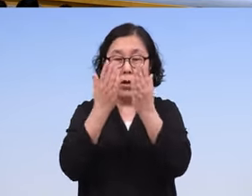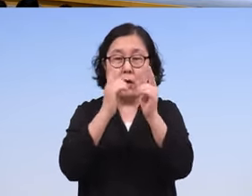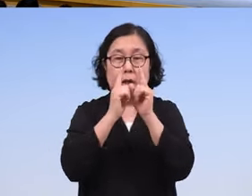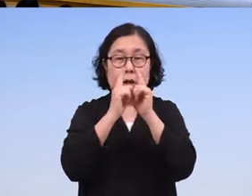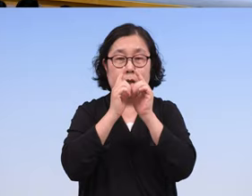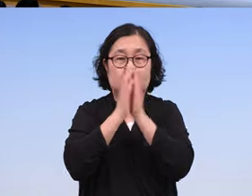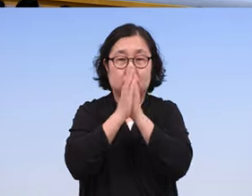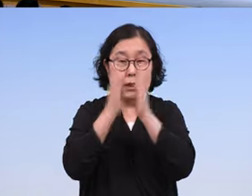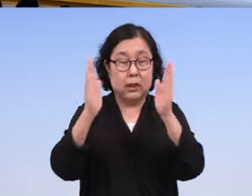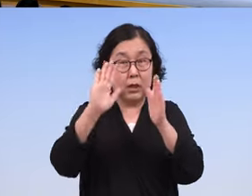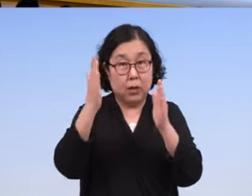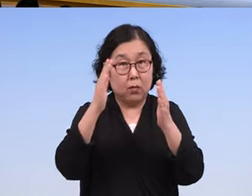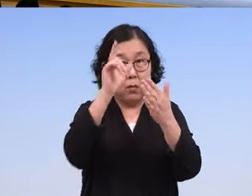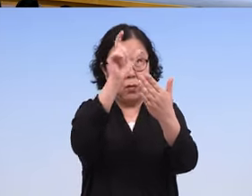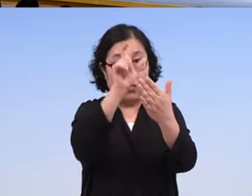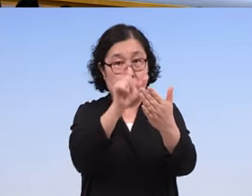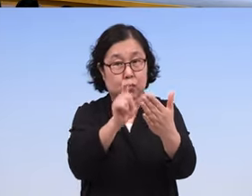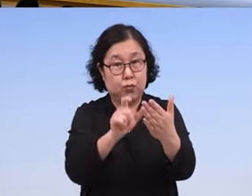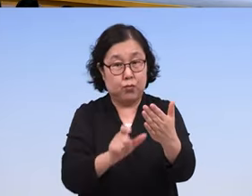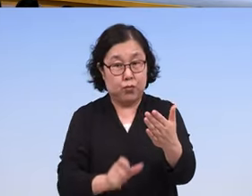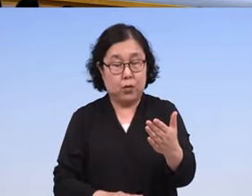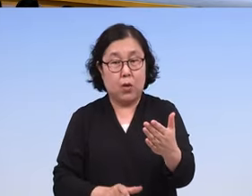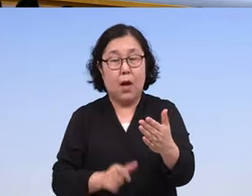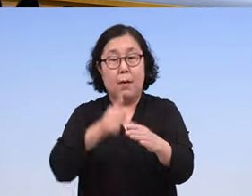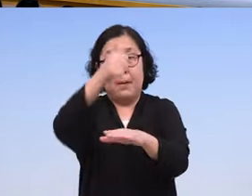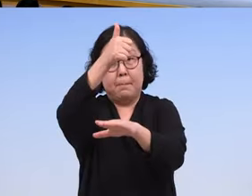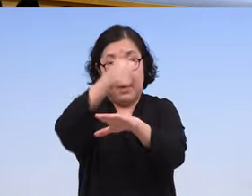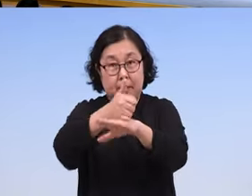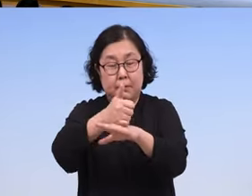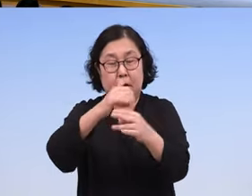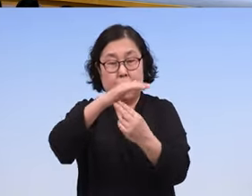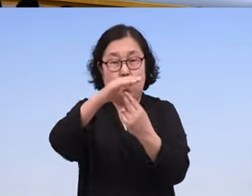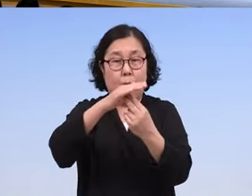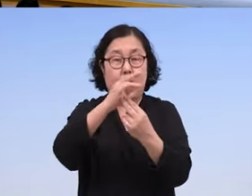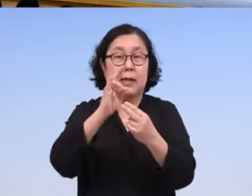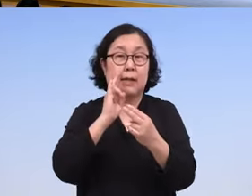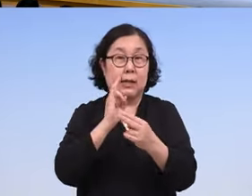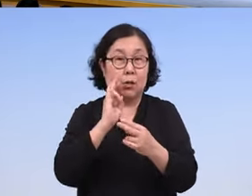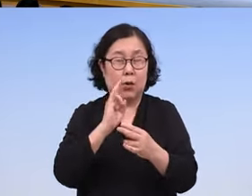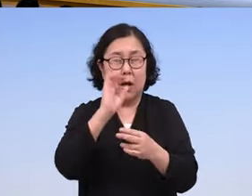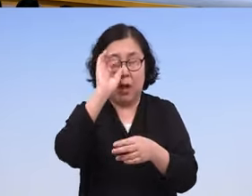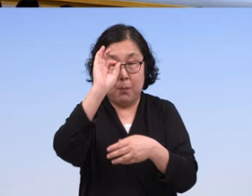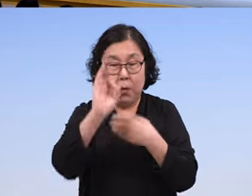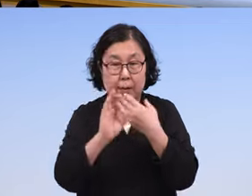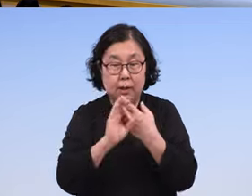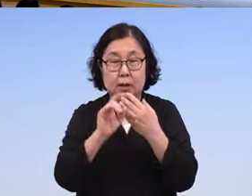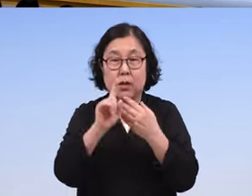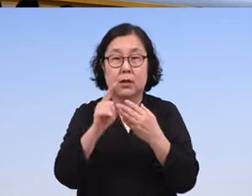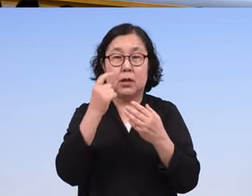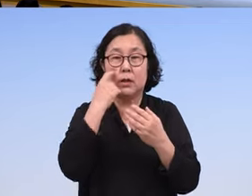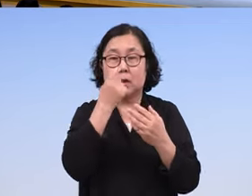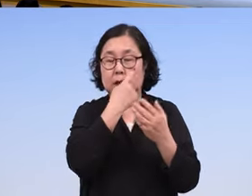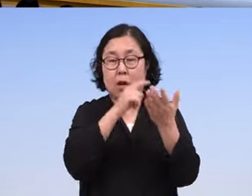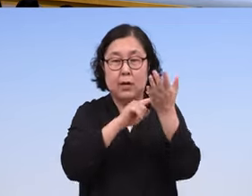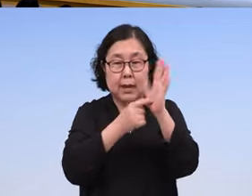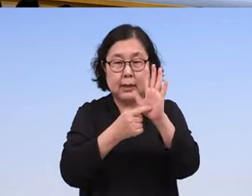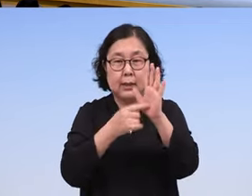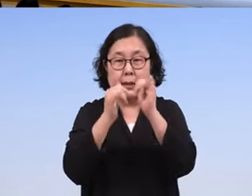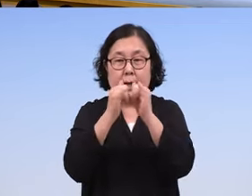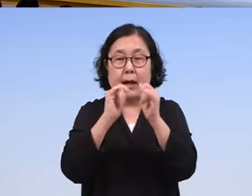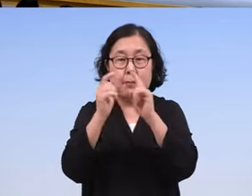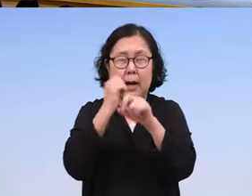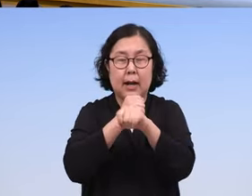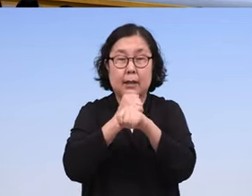시작이 되고요. 그래서 쭉 열거되다가 성경의 맨 마지막이 요한계시록 22장 20절, 이것들을 증언하신